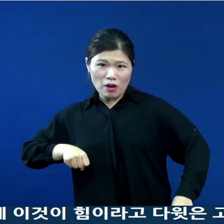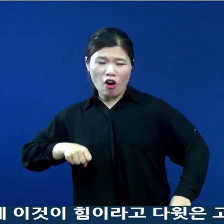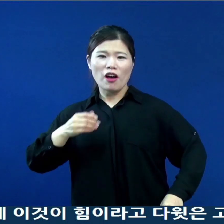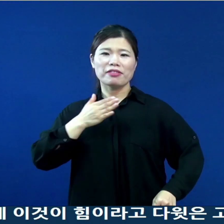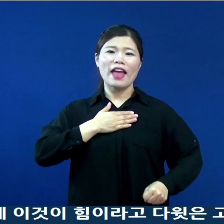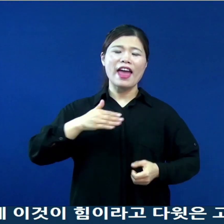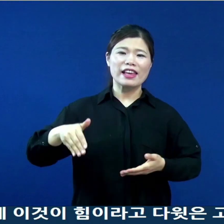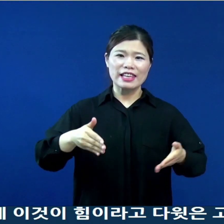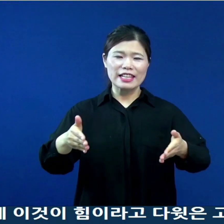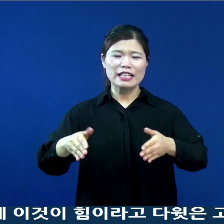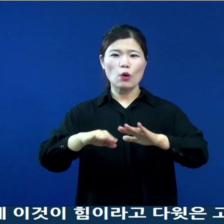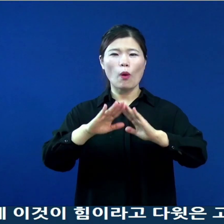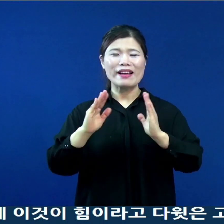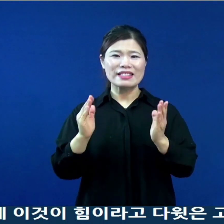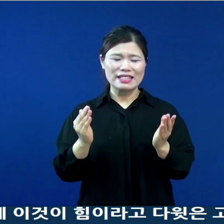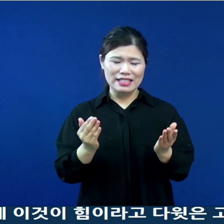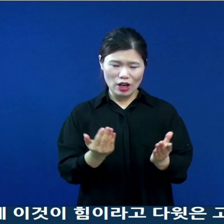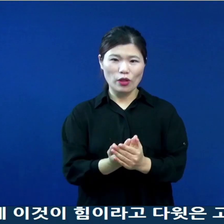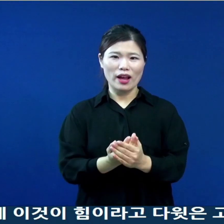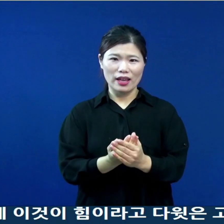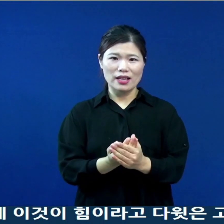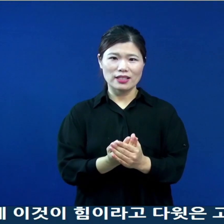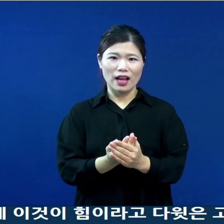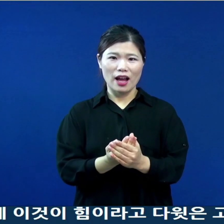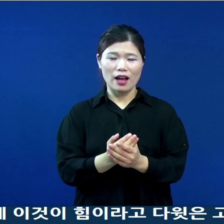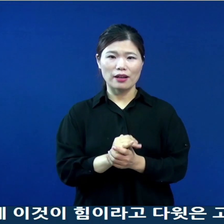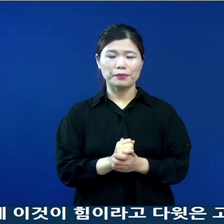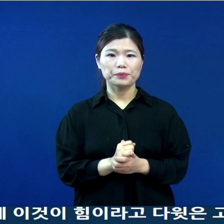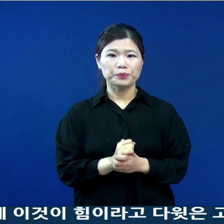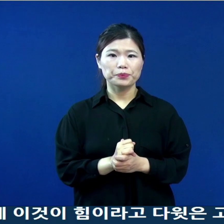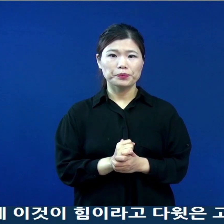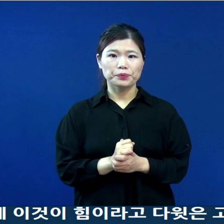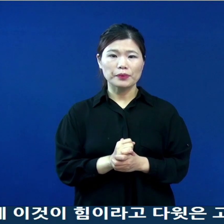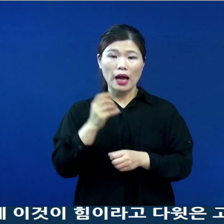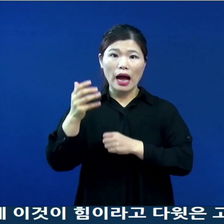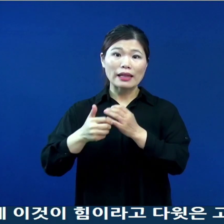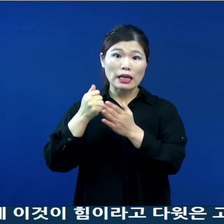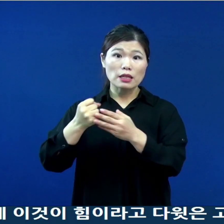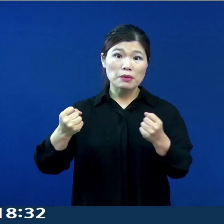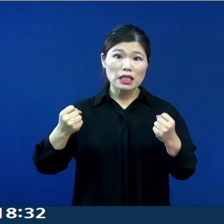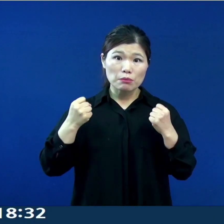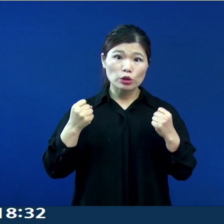길을 완전하게 하시며, 하나님이 힘으로